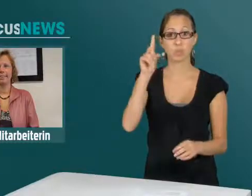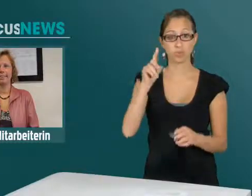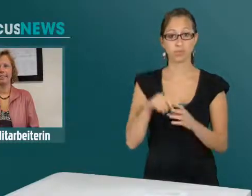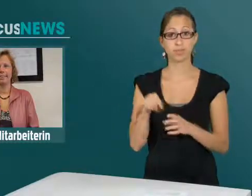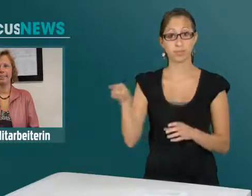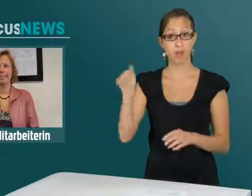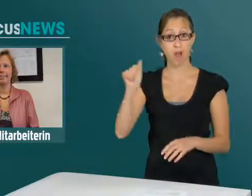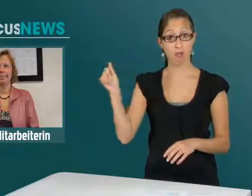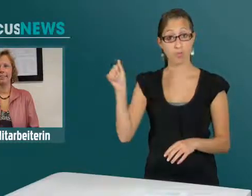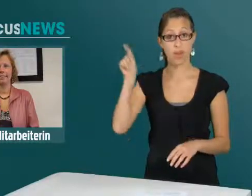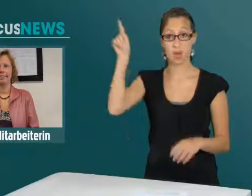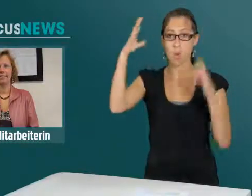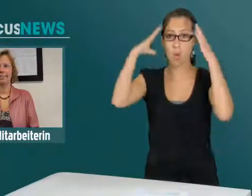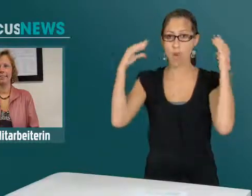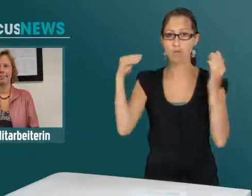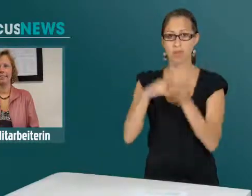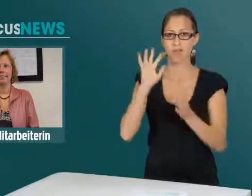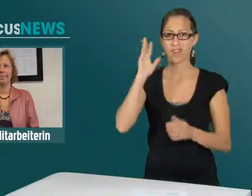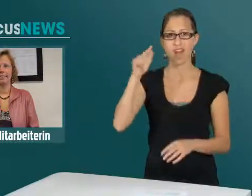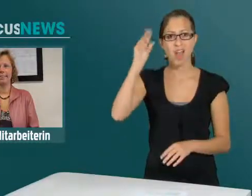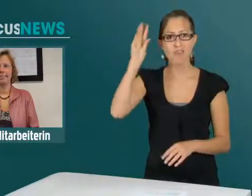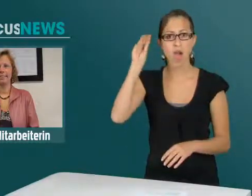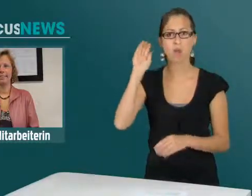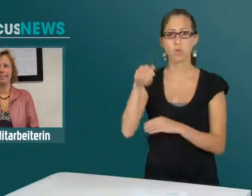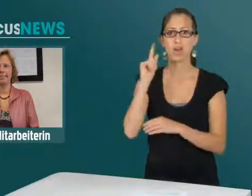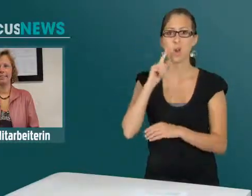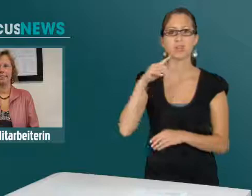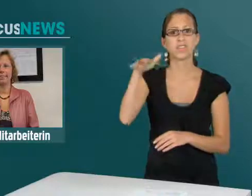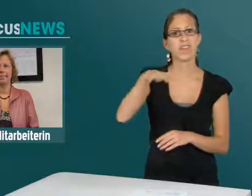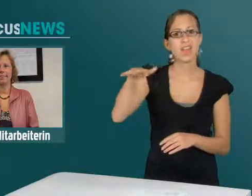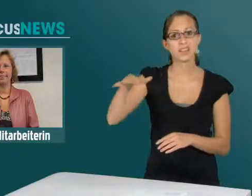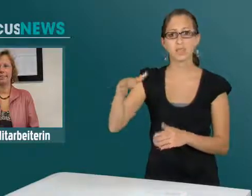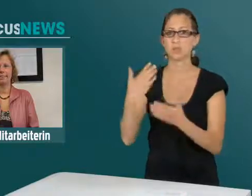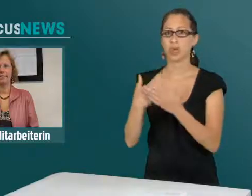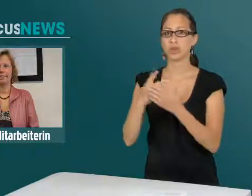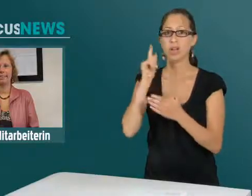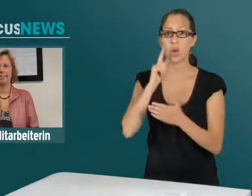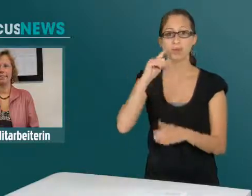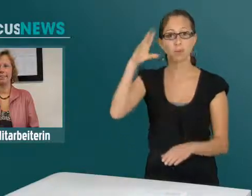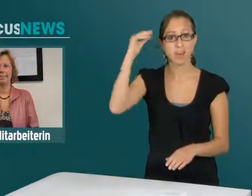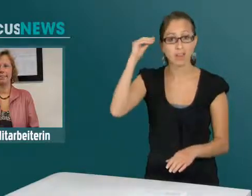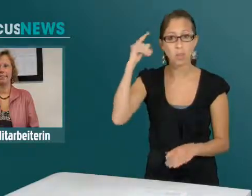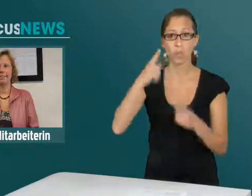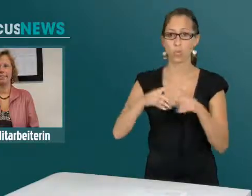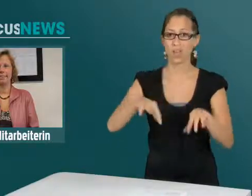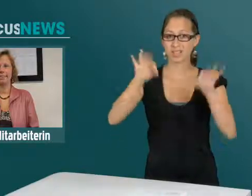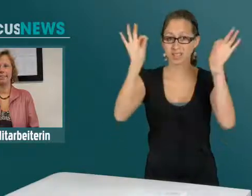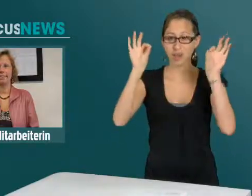sie kommt in holland viele erfahrungen im gehörlosen wesen sammeln zb in den bereichen bildung und erziehung